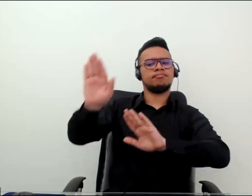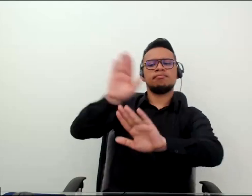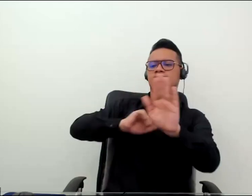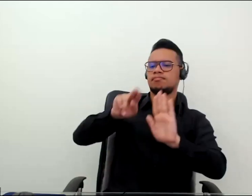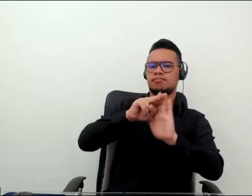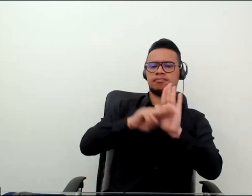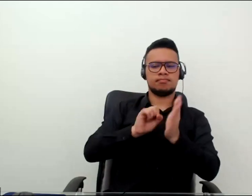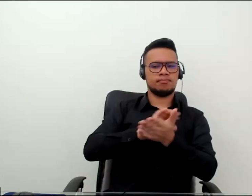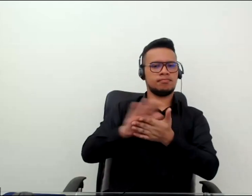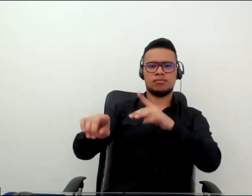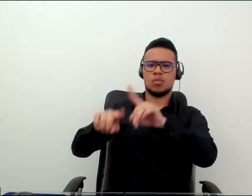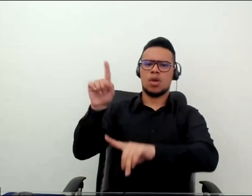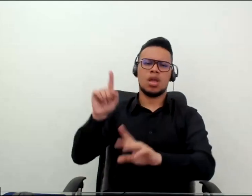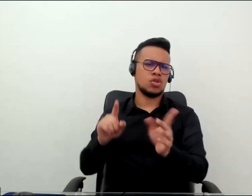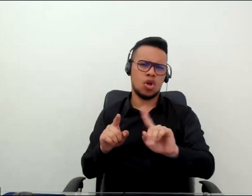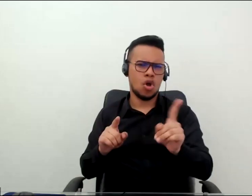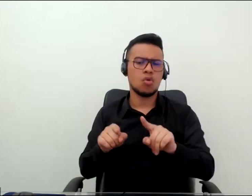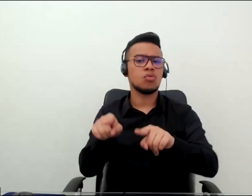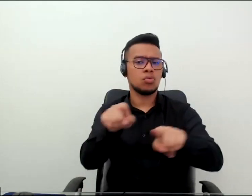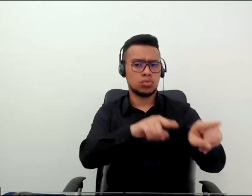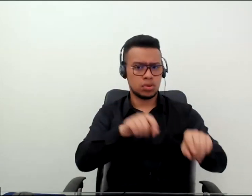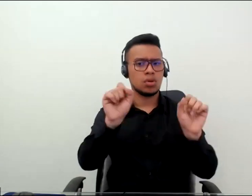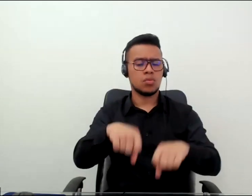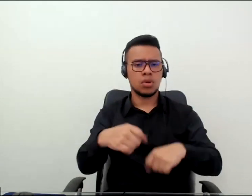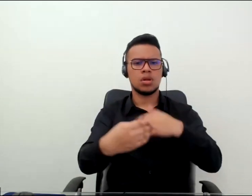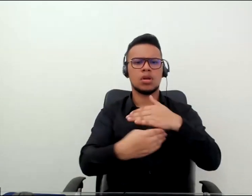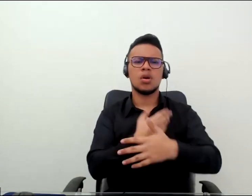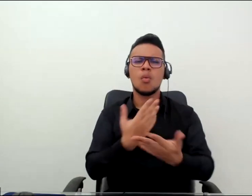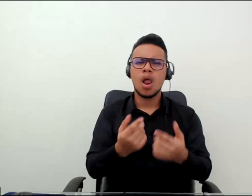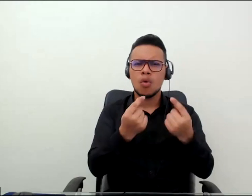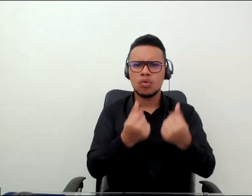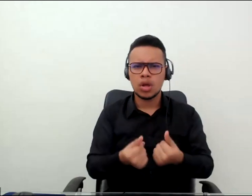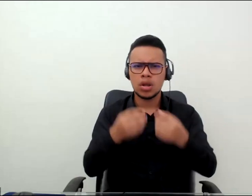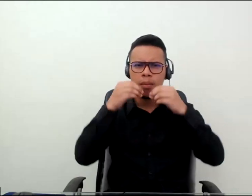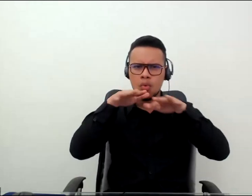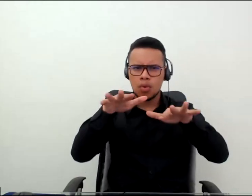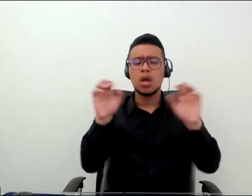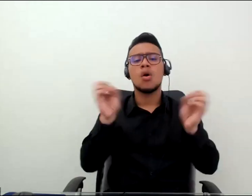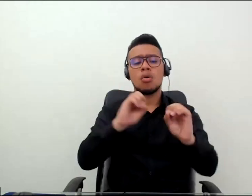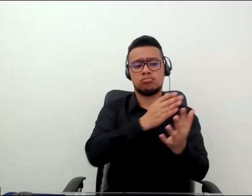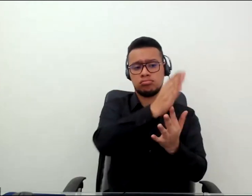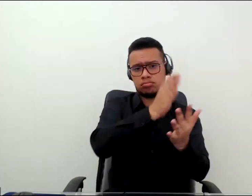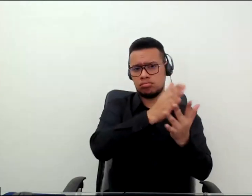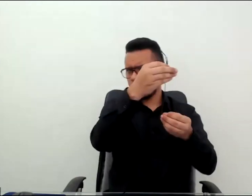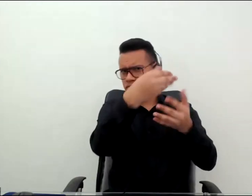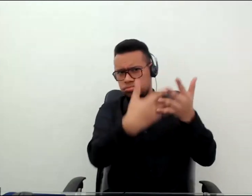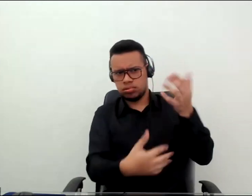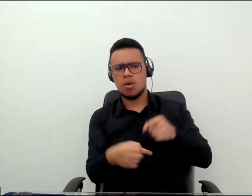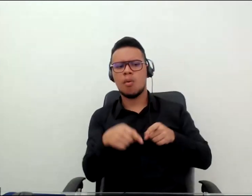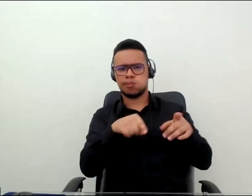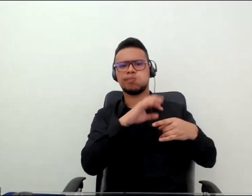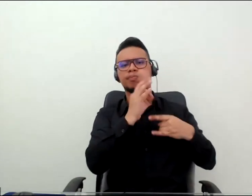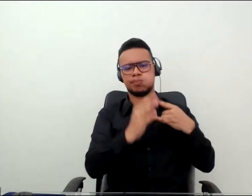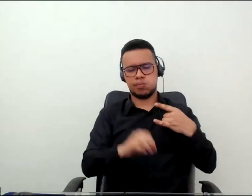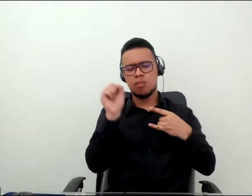es importante que tengan presente que podrán acceder no solamente a contra a contaduría sino a todos los programas que oferta actualmente la universidad